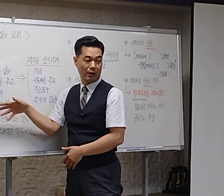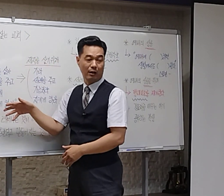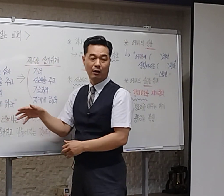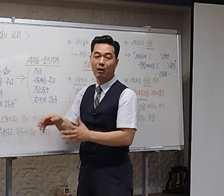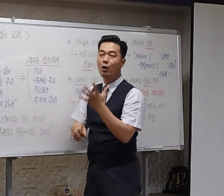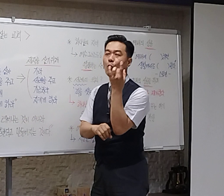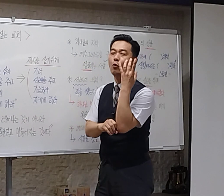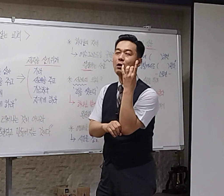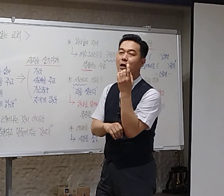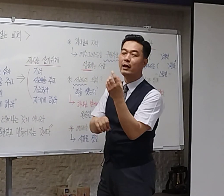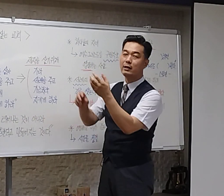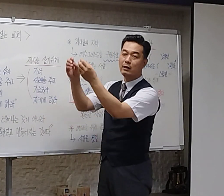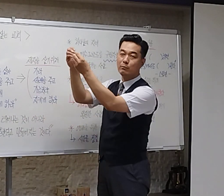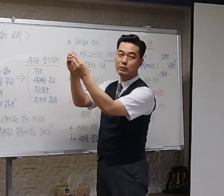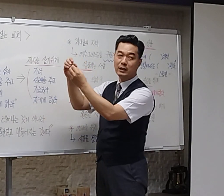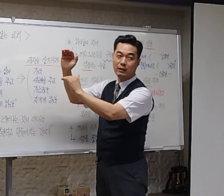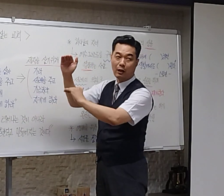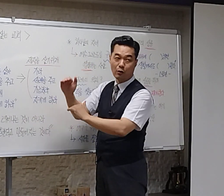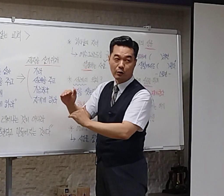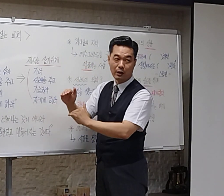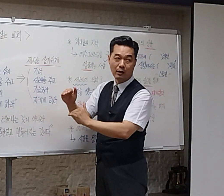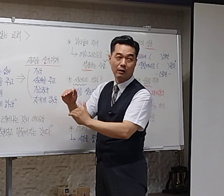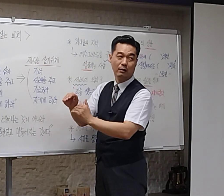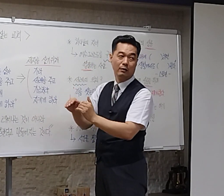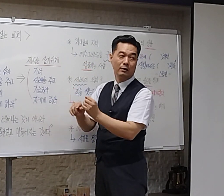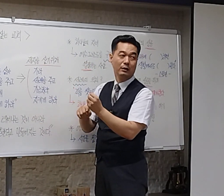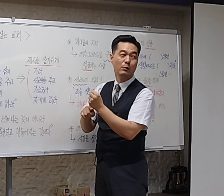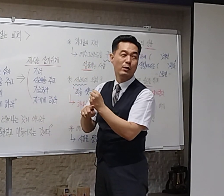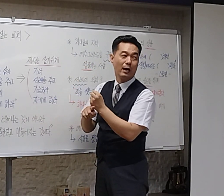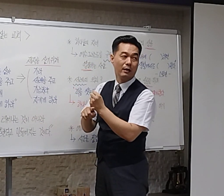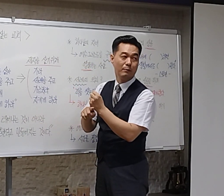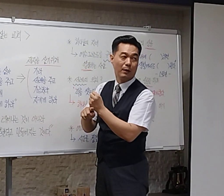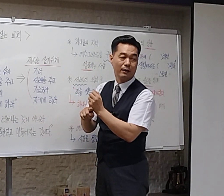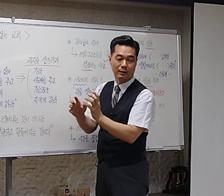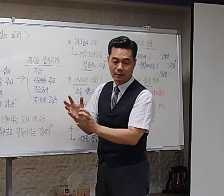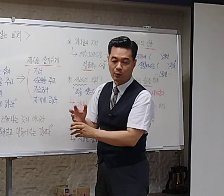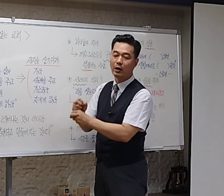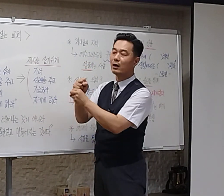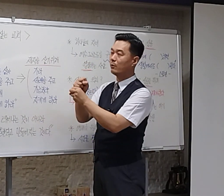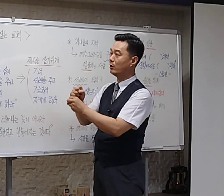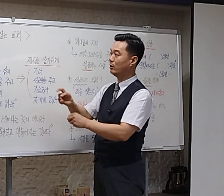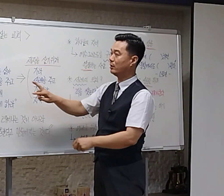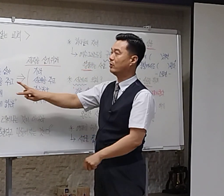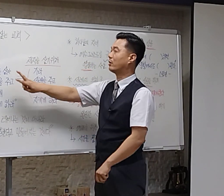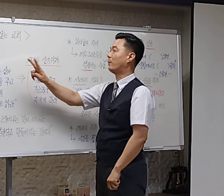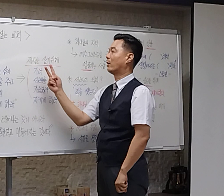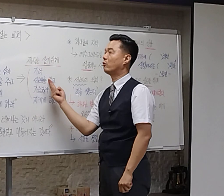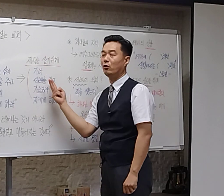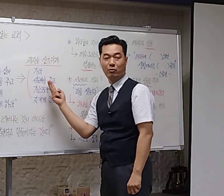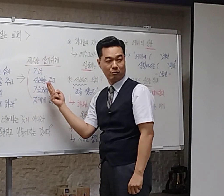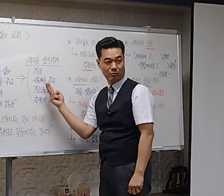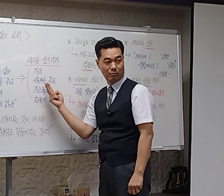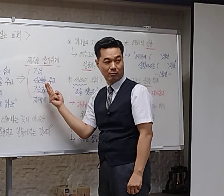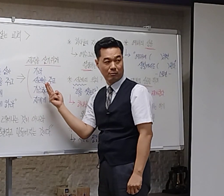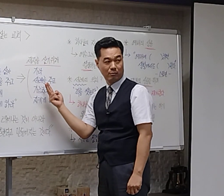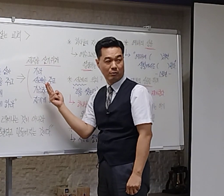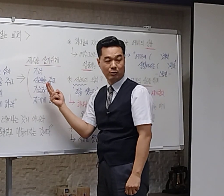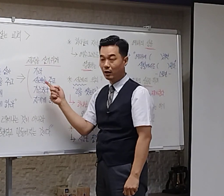그런데 원래 이 문장 내용이 의미하는 바를 요약하면 이렇게 바뀌어요. 어떻게 해요?